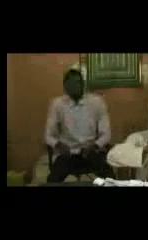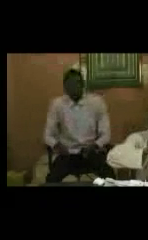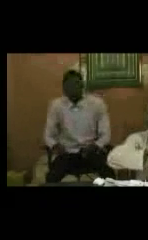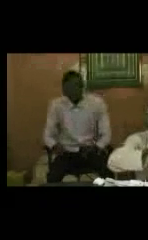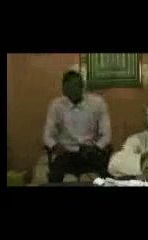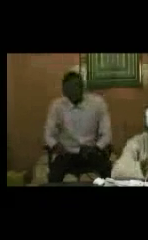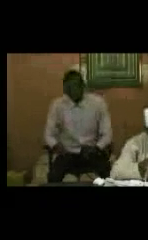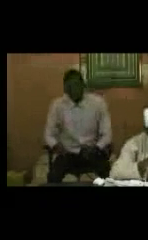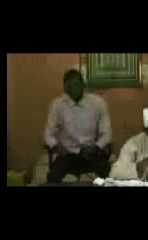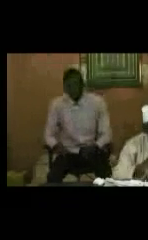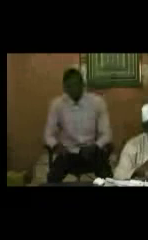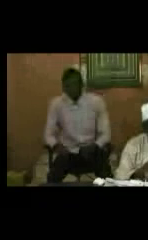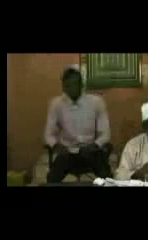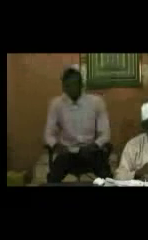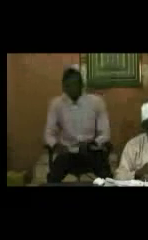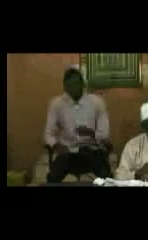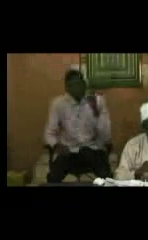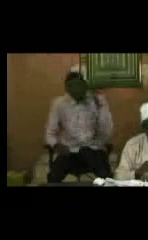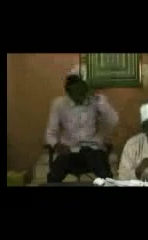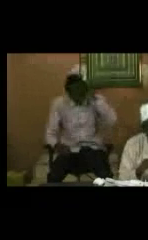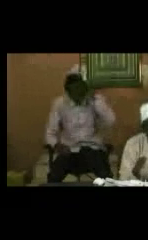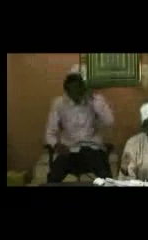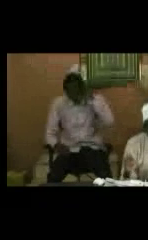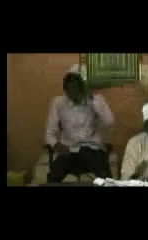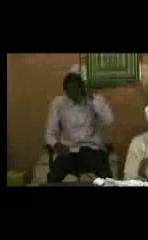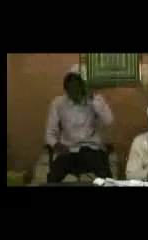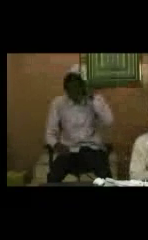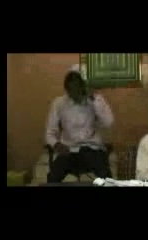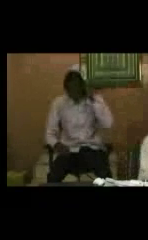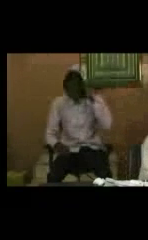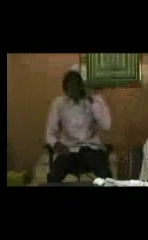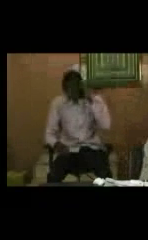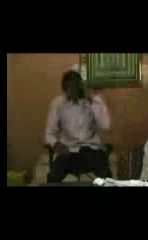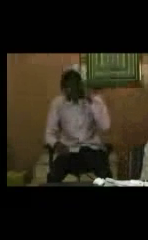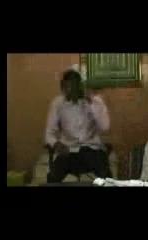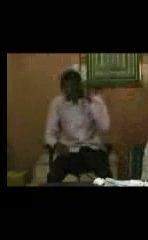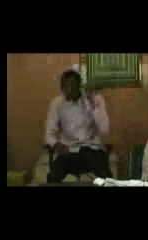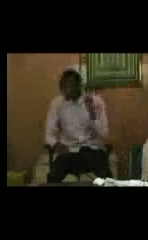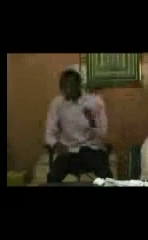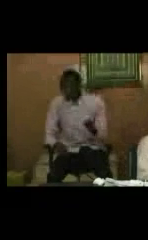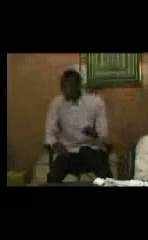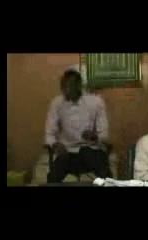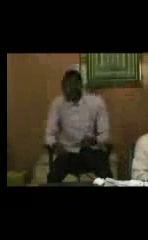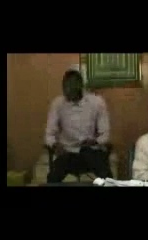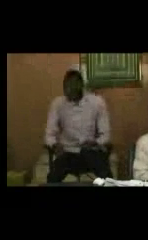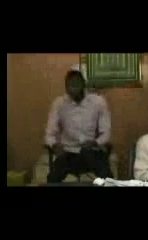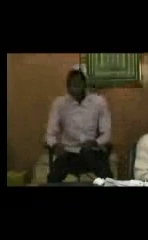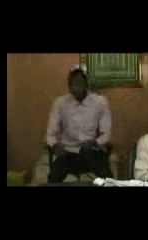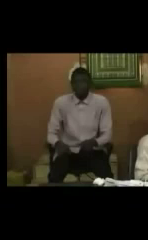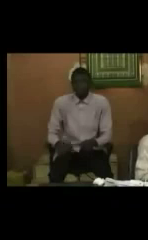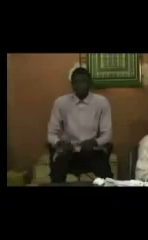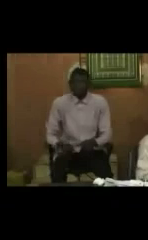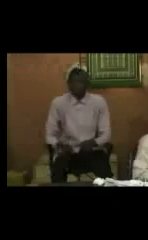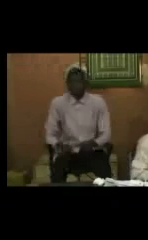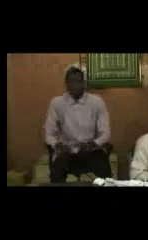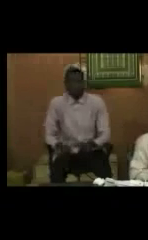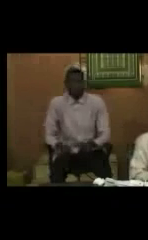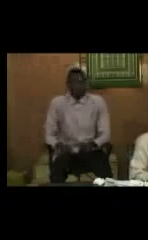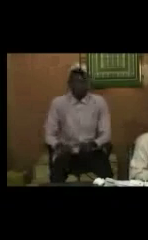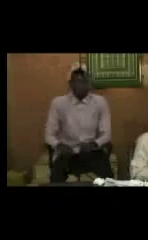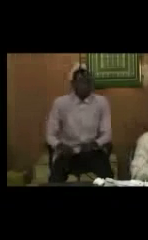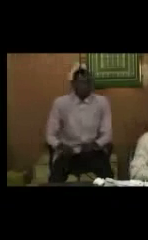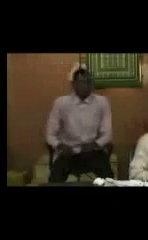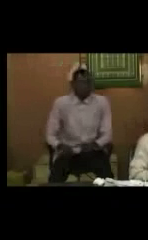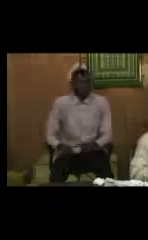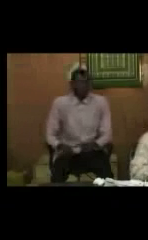se yanju e ko to se wa gbe oro jamu wa loto fun ara re ko fe kan si oro jamu lu Qur'an ki ro